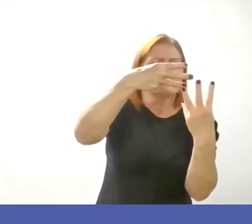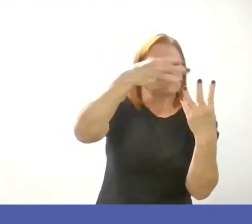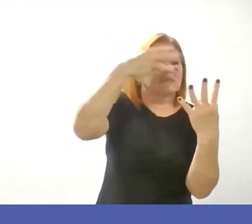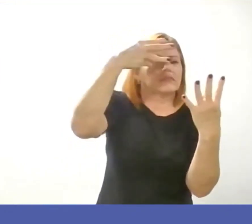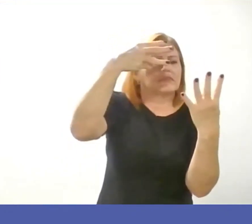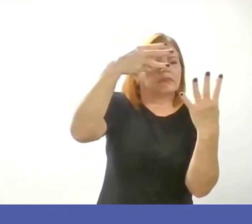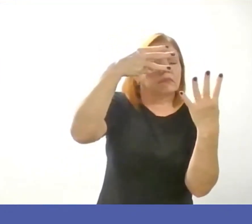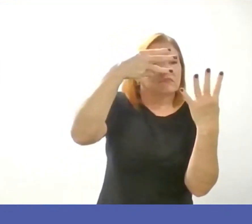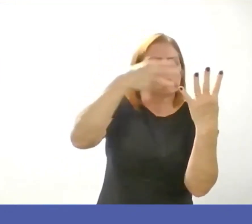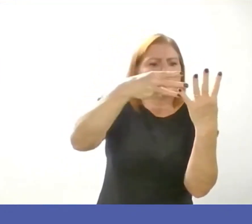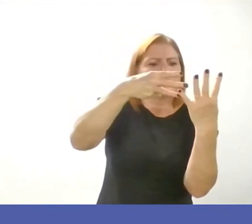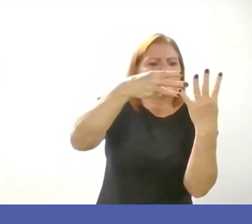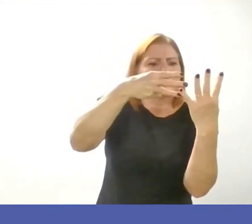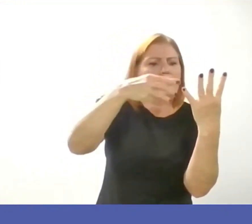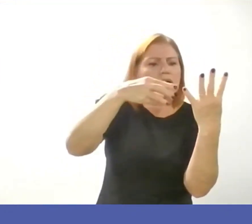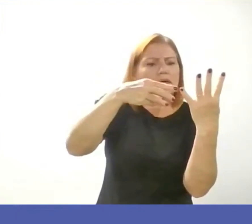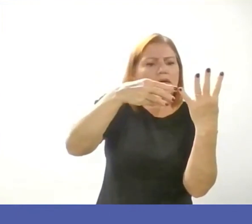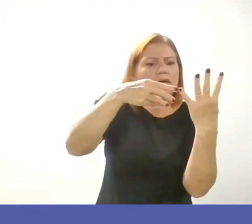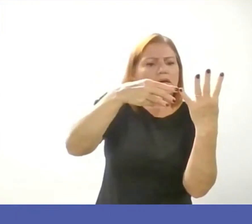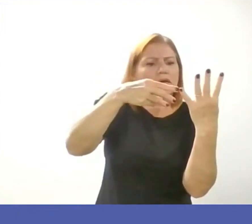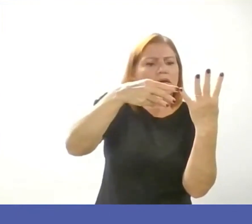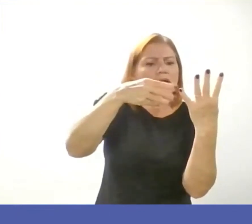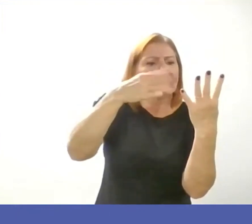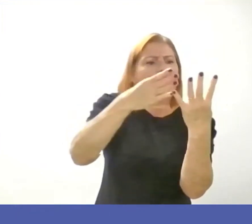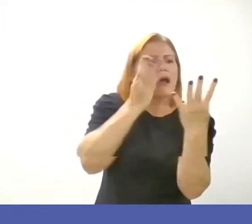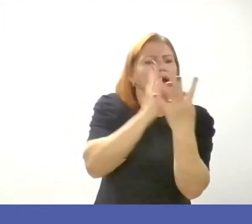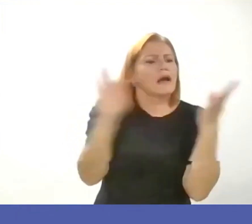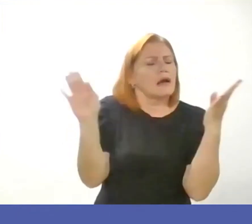das últimas 3 horas, encerrar essa era.